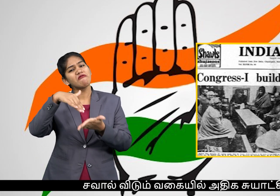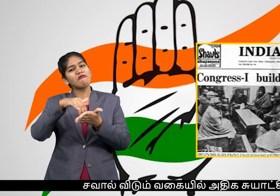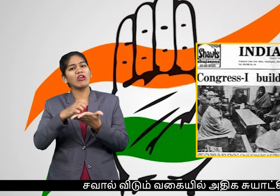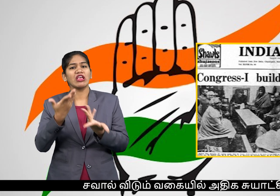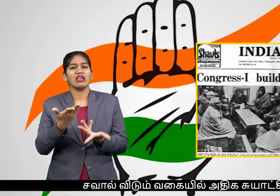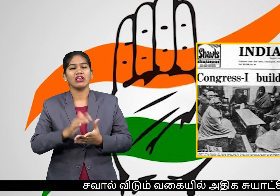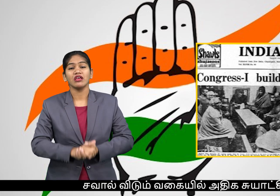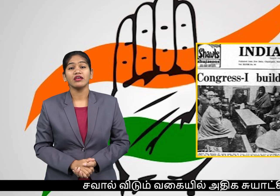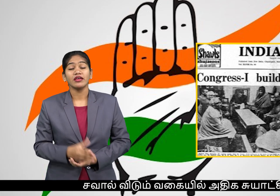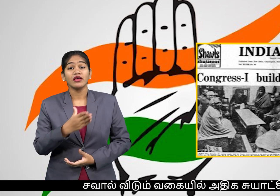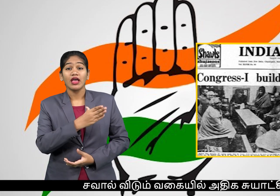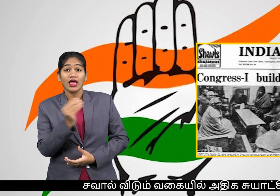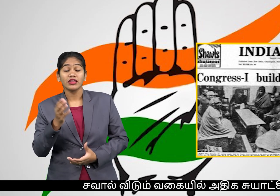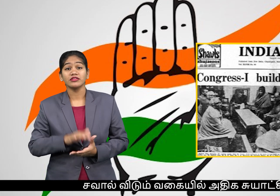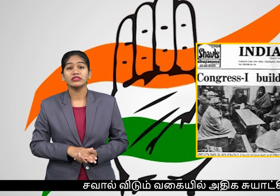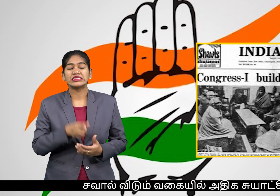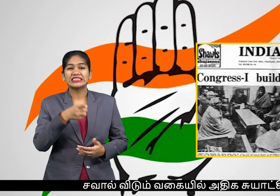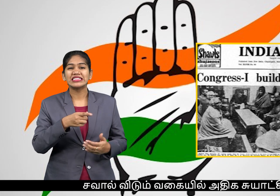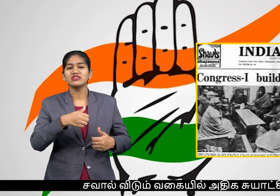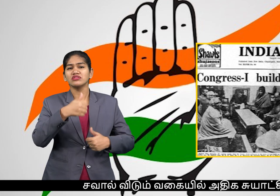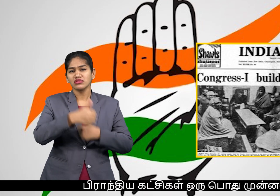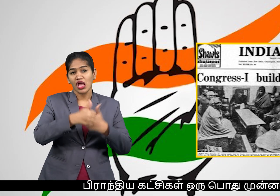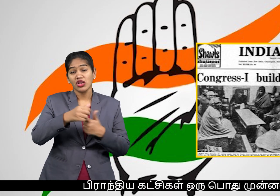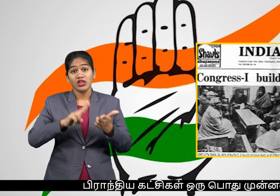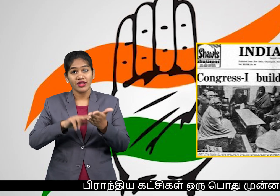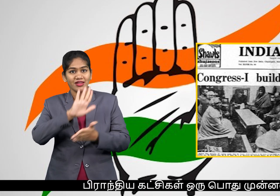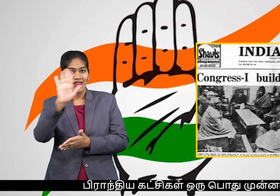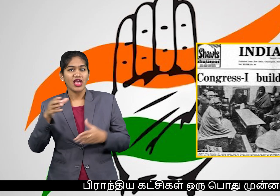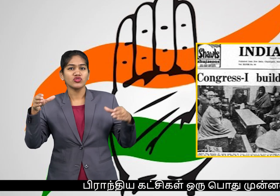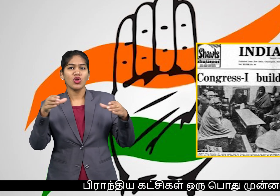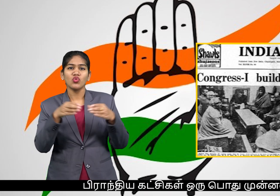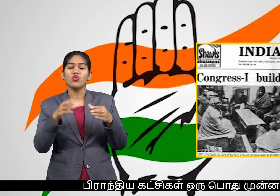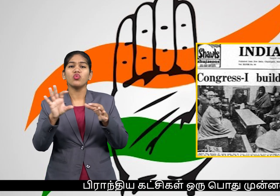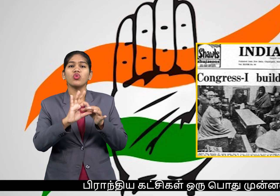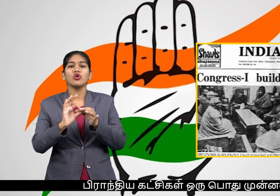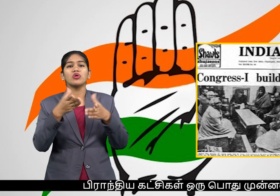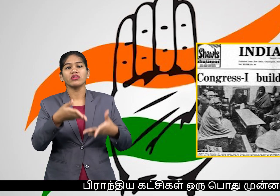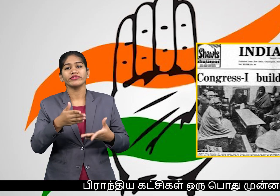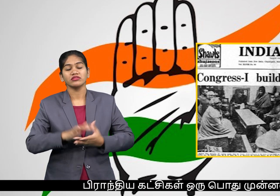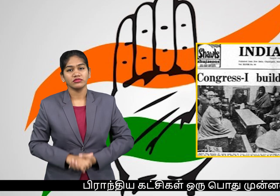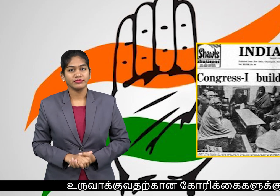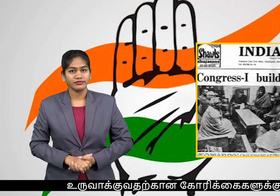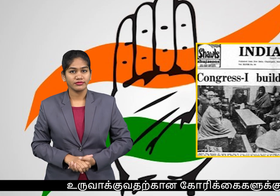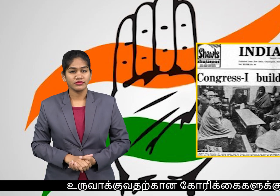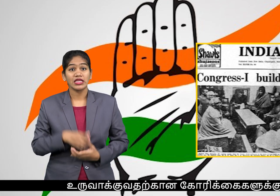விடும் வகையில் அதிக சுயாட்சி மற்றும் பிராந்திய கட்சிகள் ஒரு பொது முன்னணியை